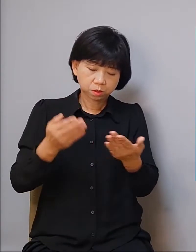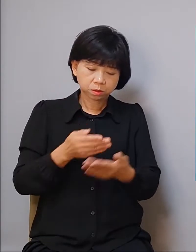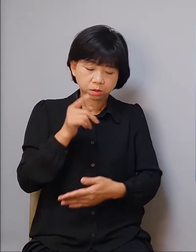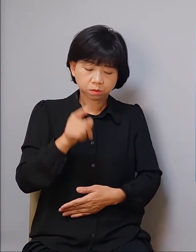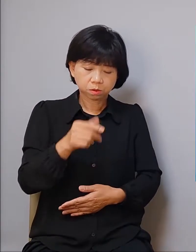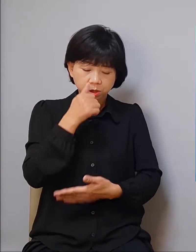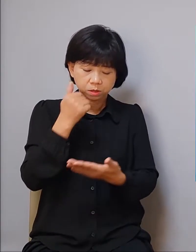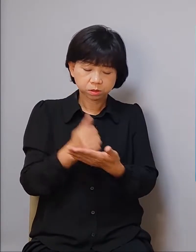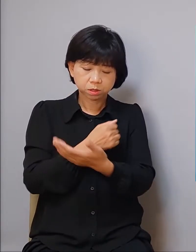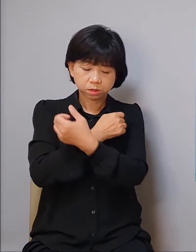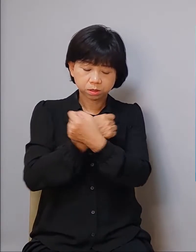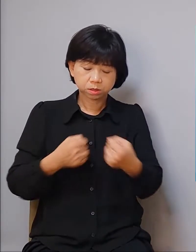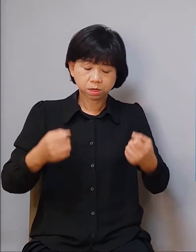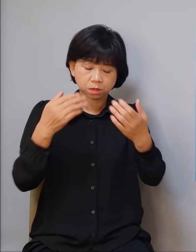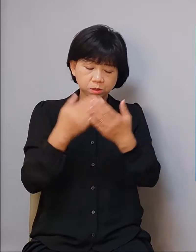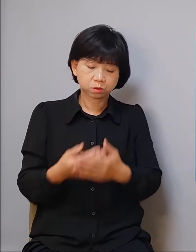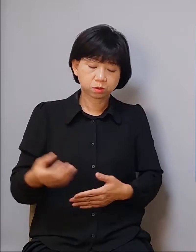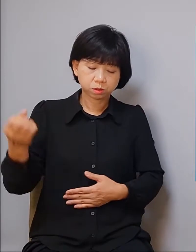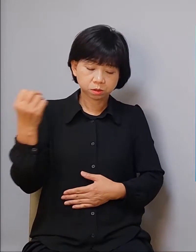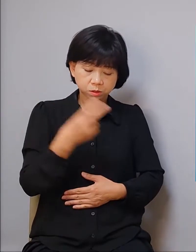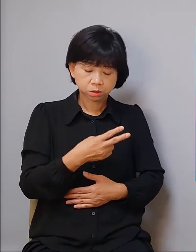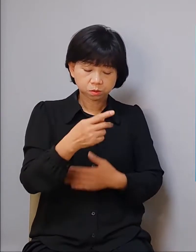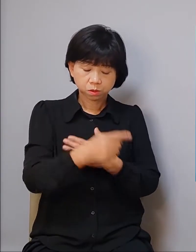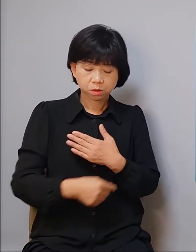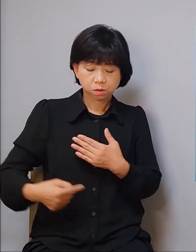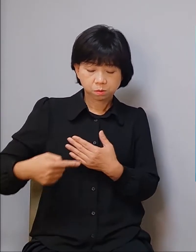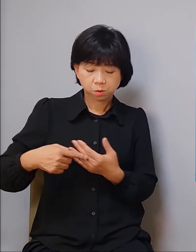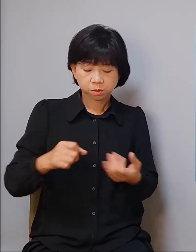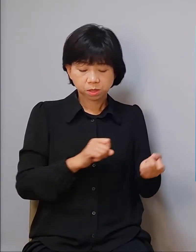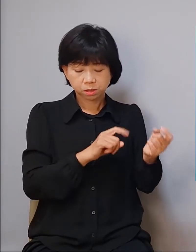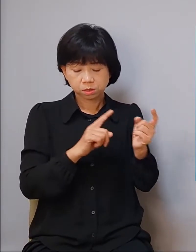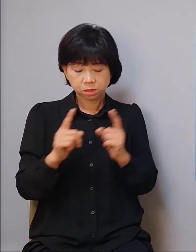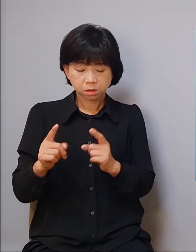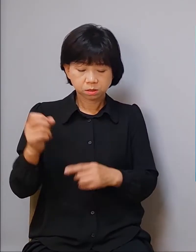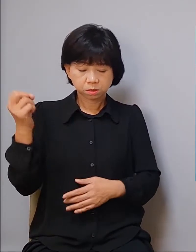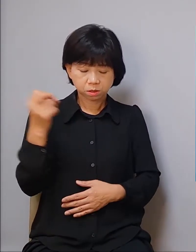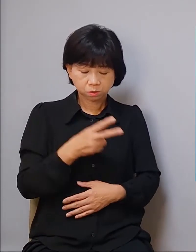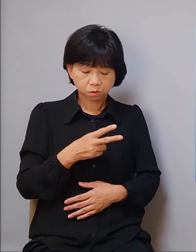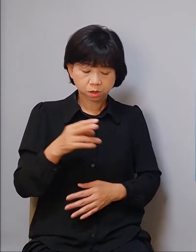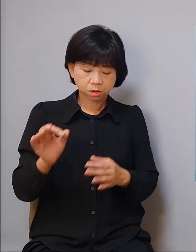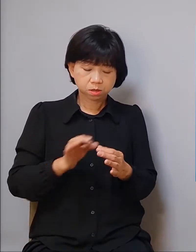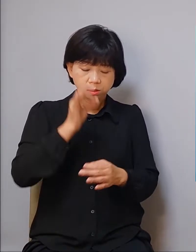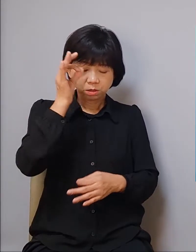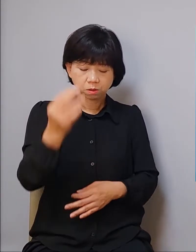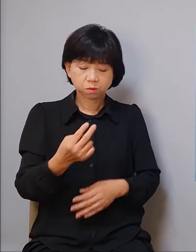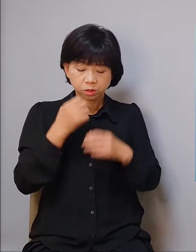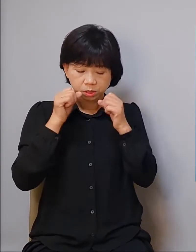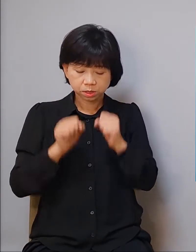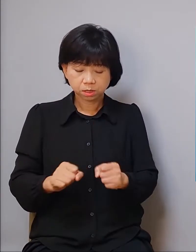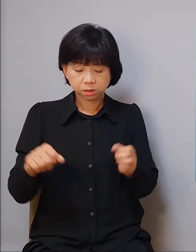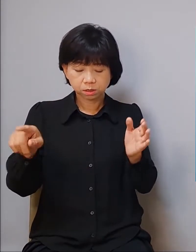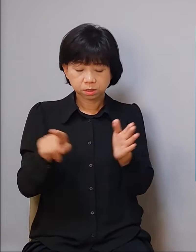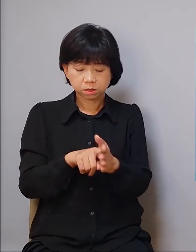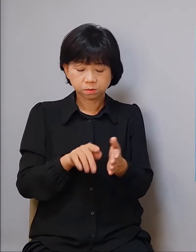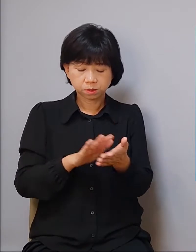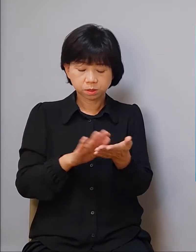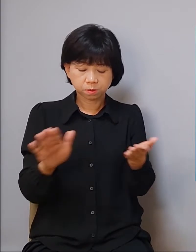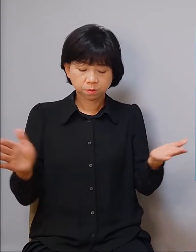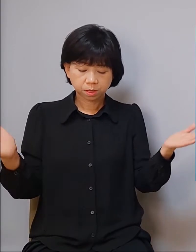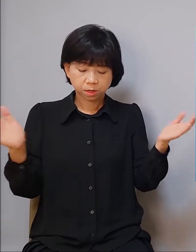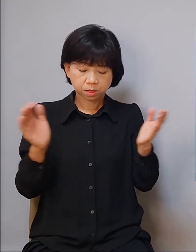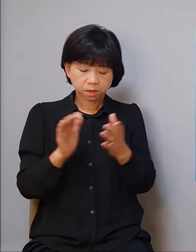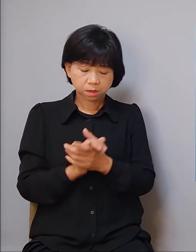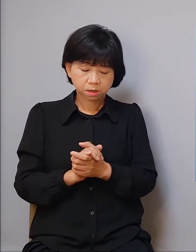서로 교통하는 것과 죄를 사하여 주시는 것과 몸이 다시 사는 것과 영원히 사는